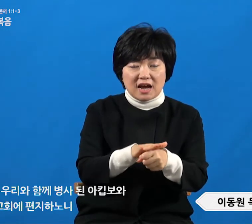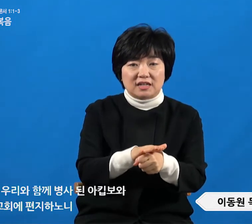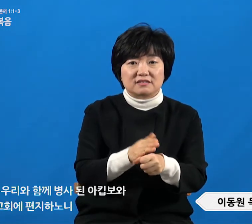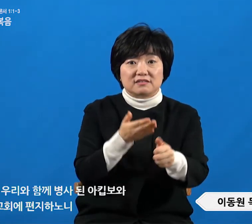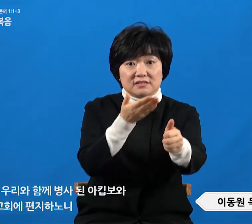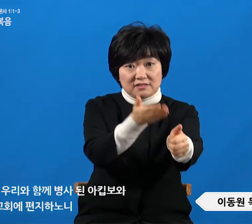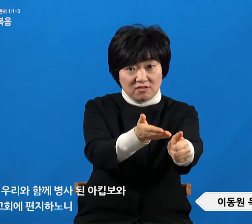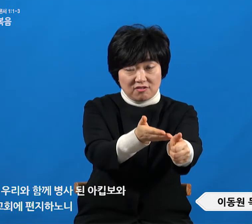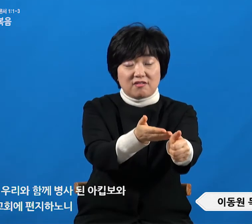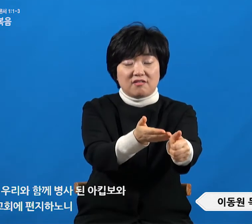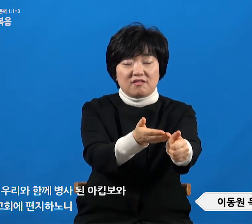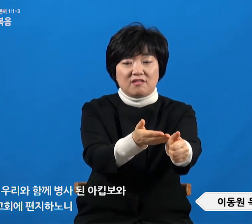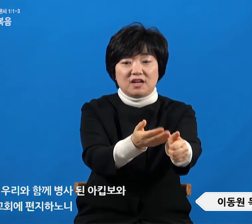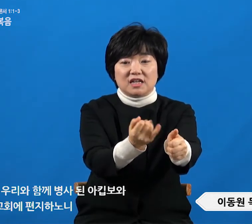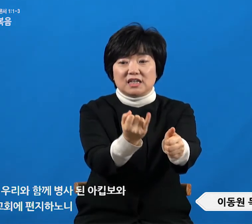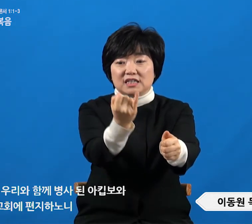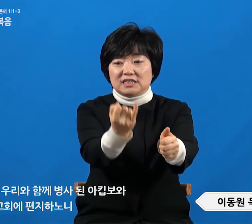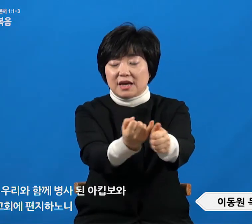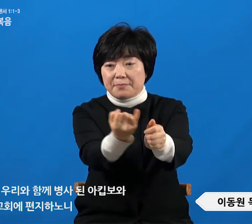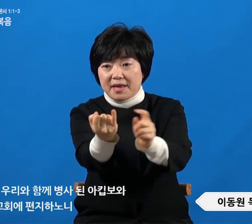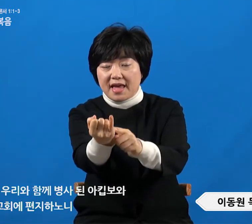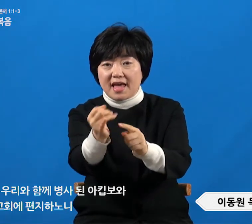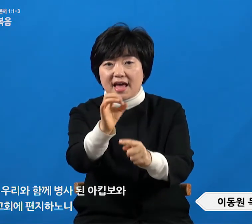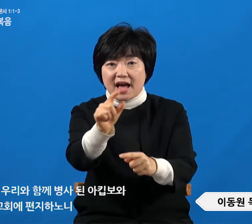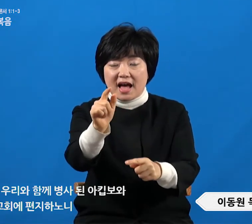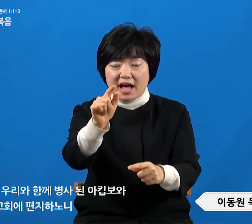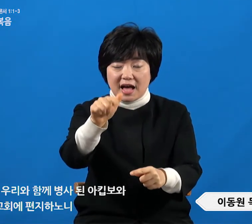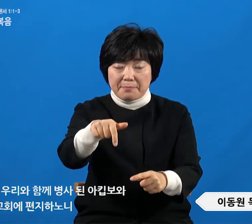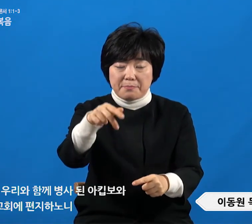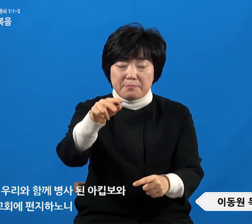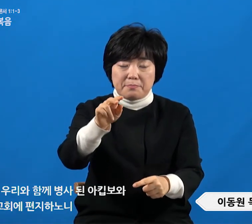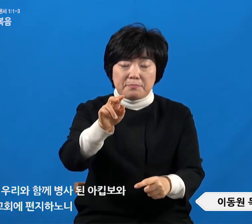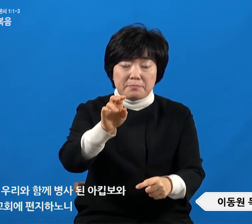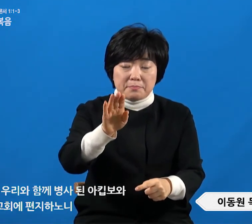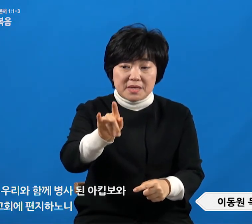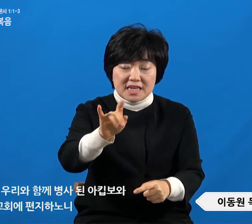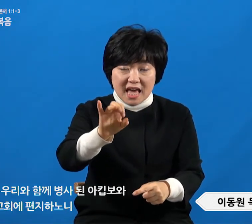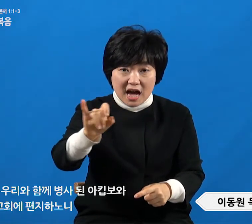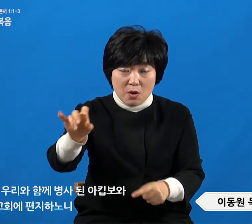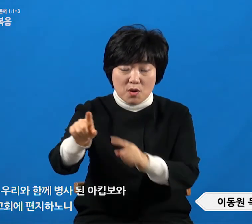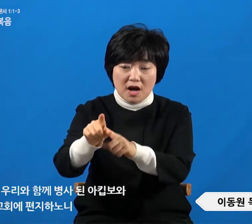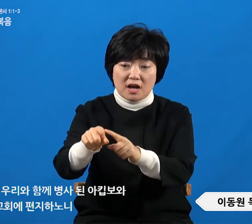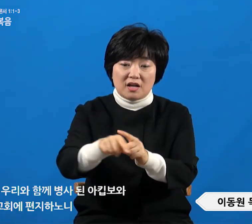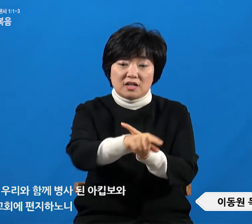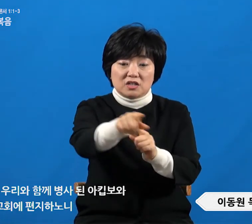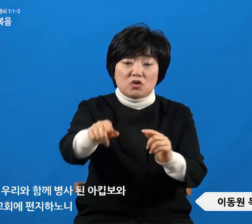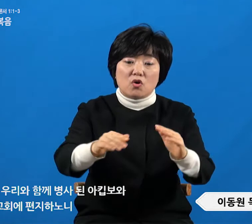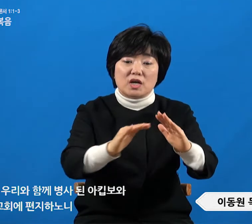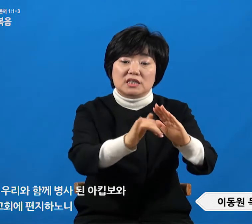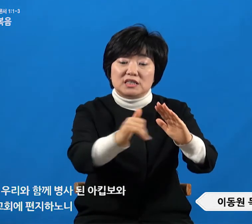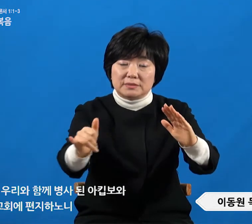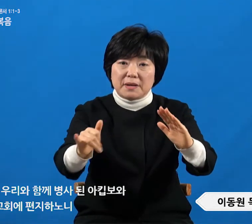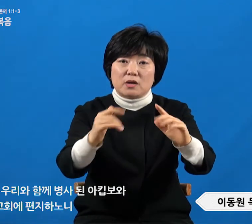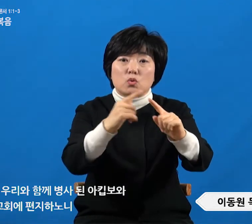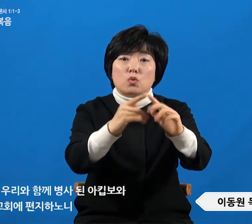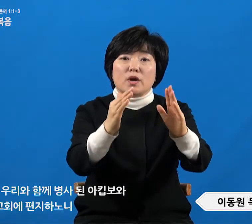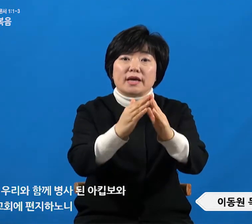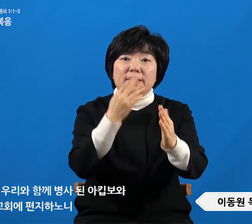빌레몬과 자매 아비아와 우리와 함께 된 병사 아키포와 내 집에 있는 교회에게